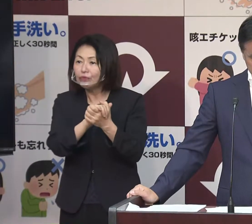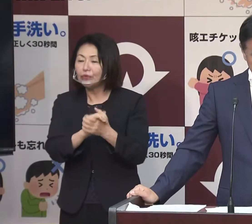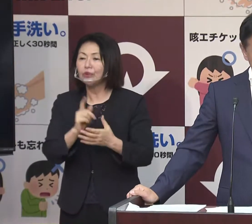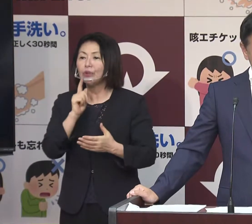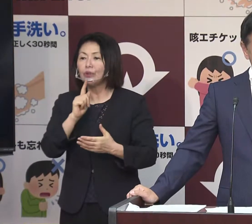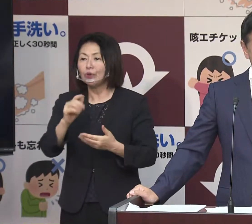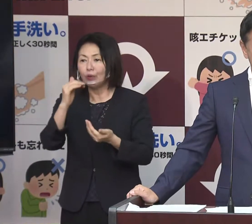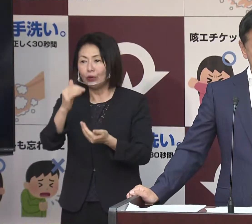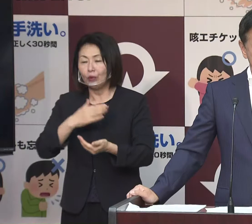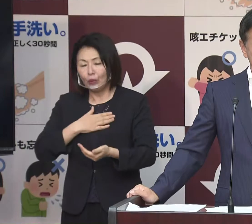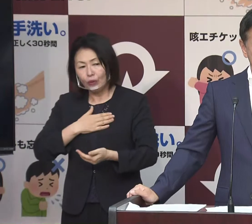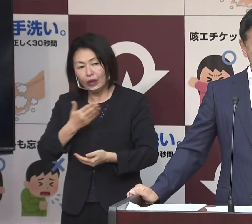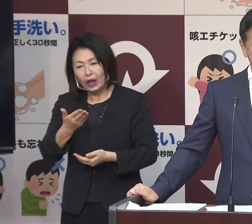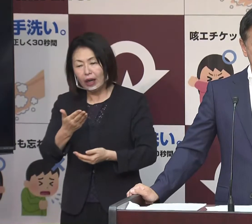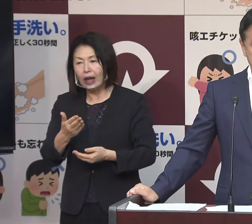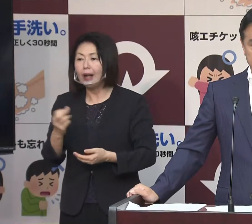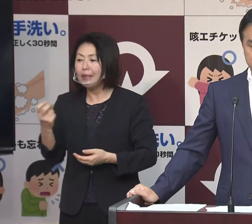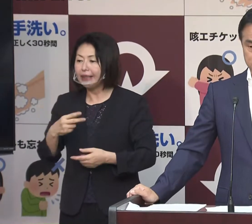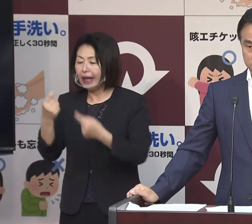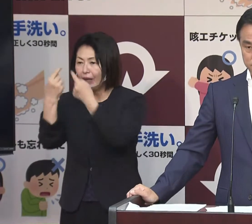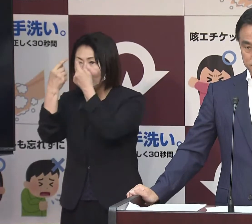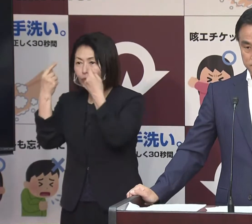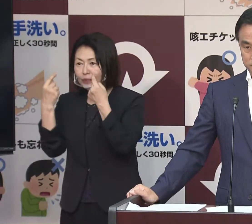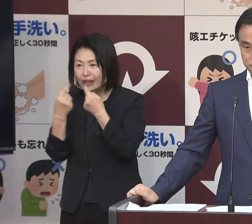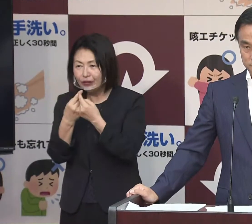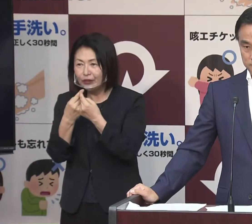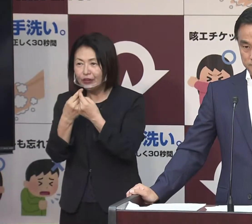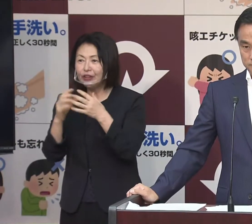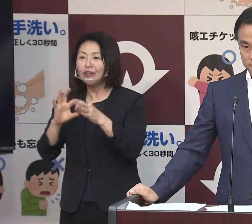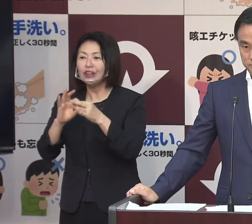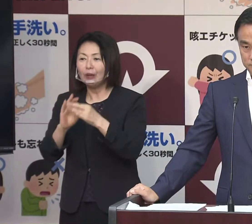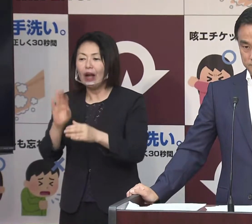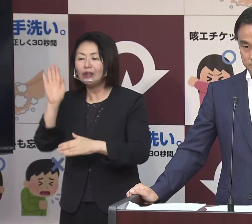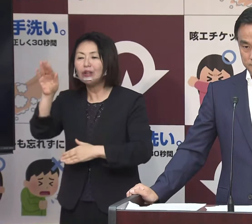別 のケースについては後ほど、やらせていただきます。